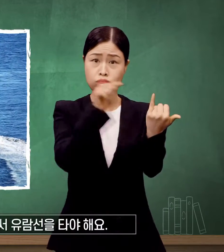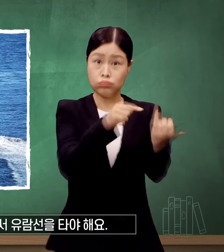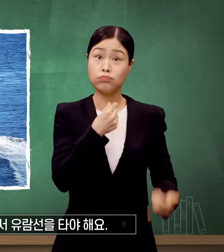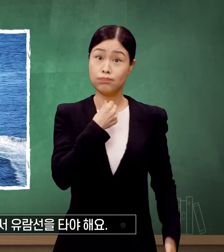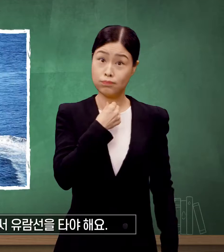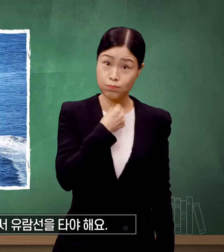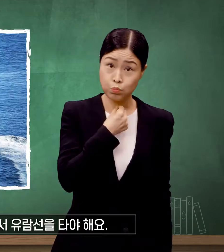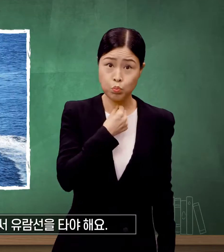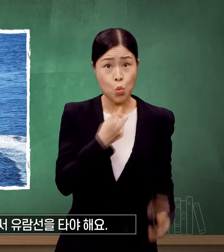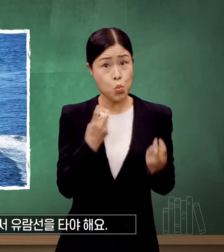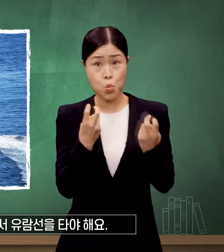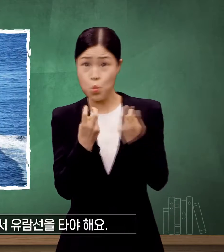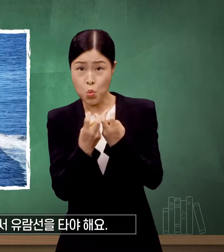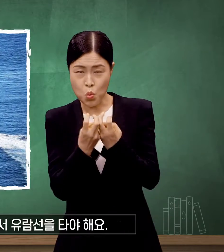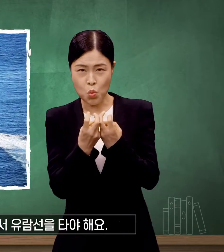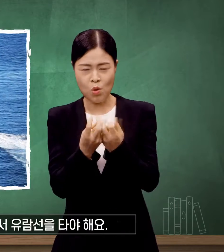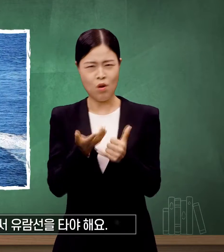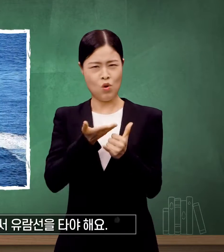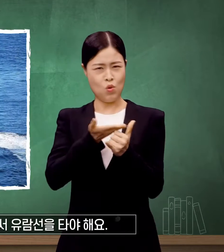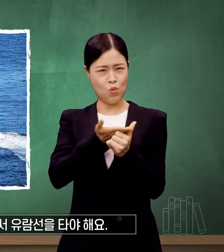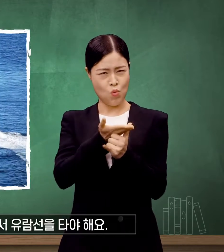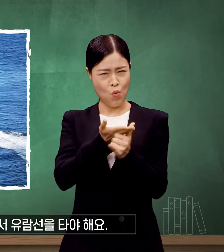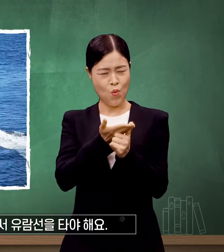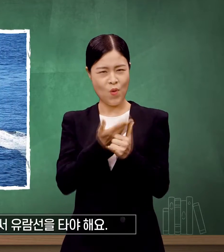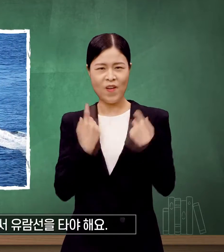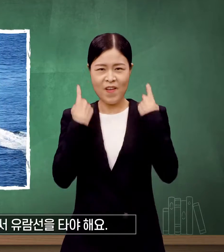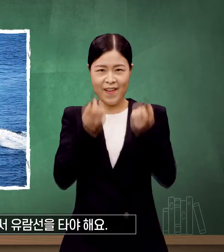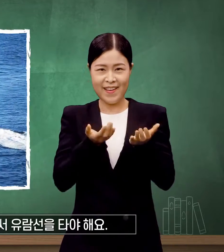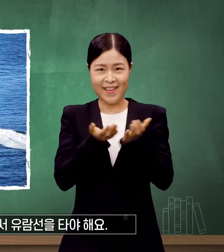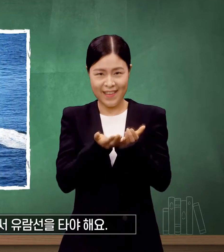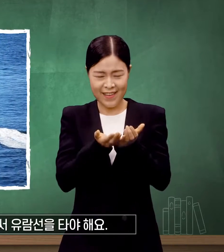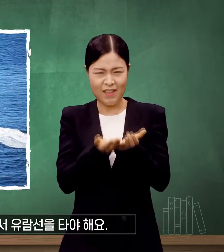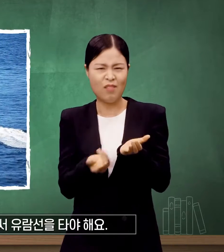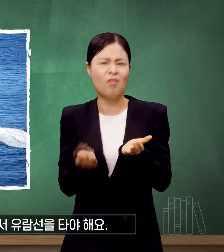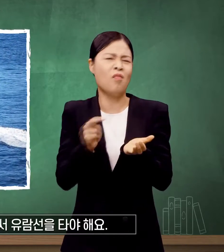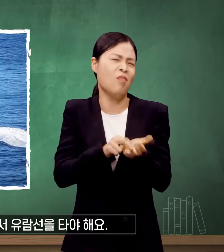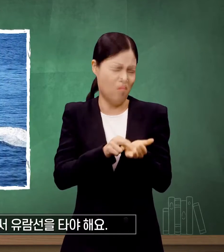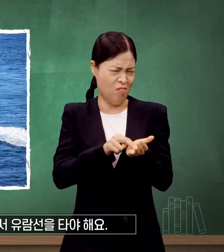독도에 가려면 울릉도에서 유람선을 타야 해요